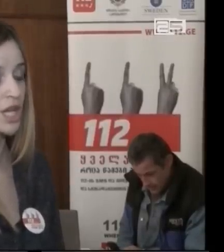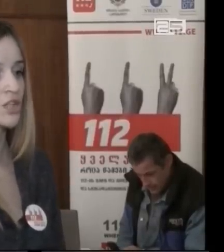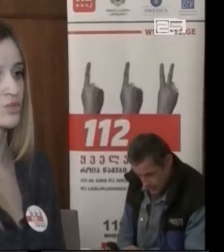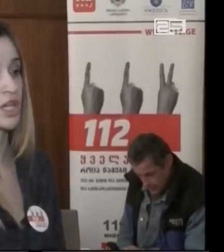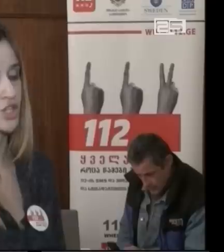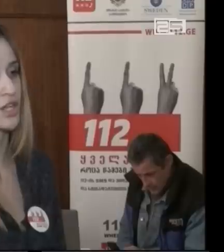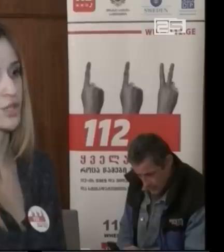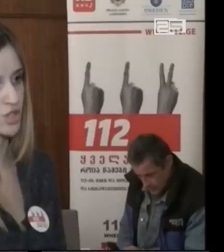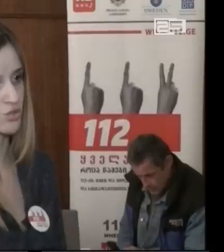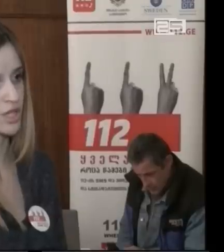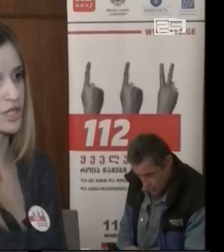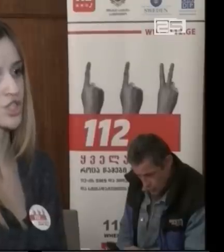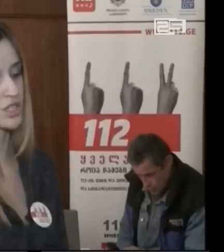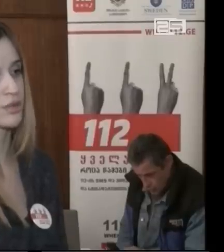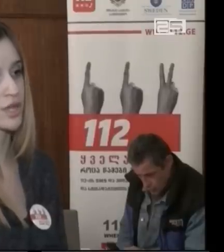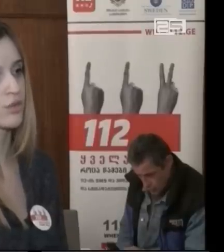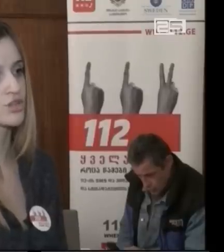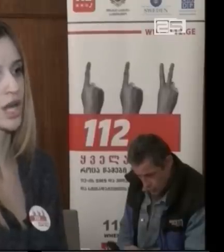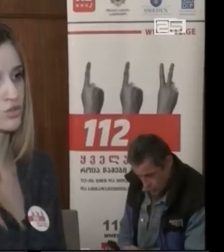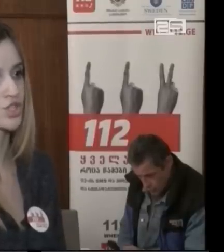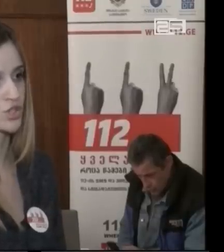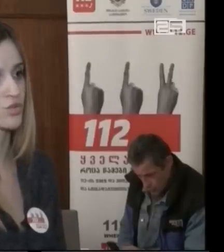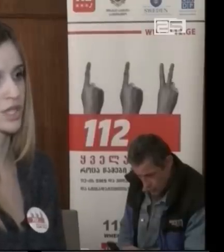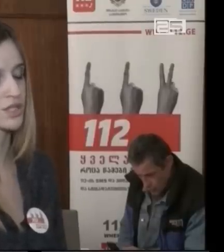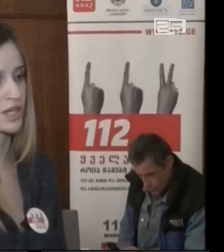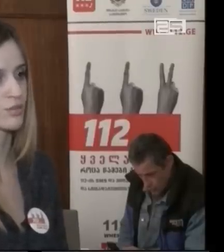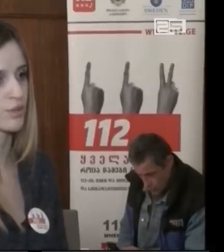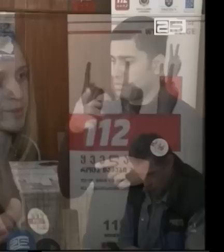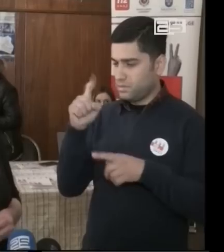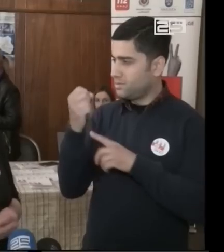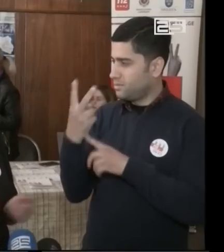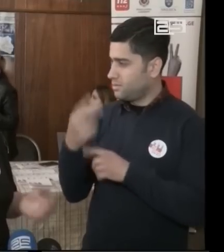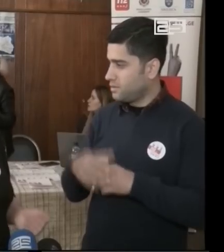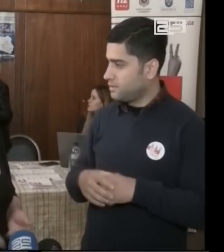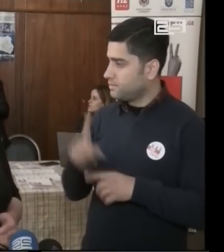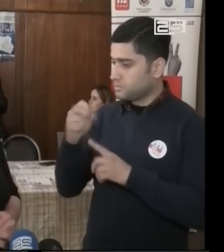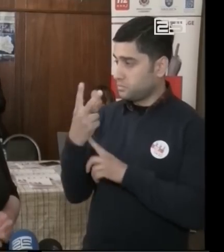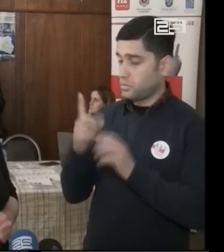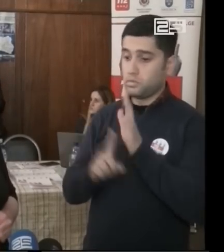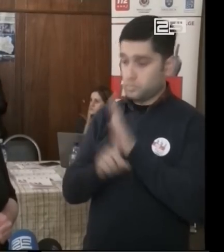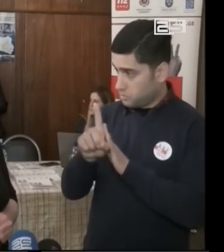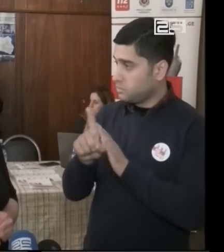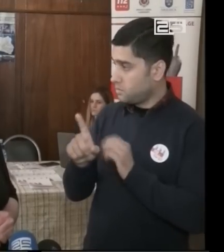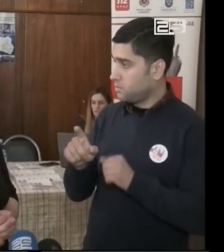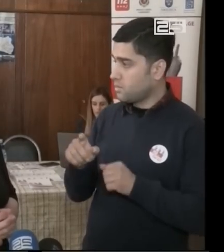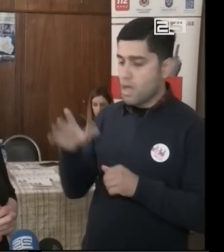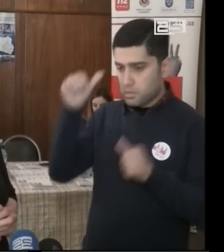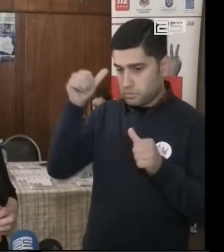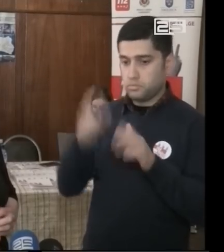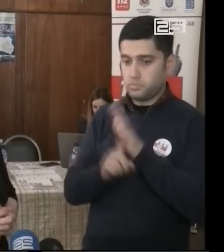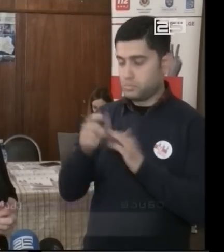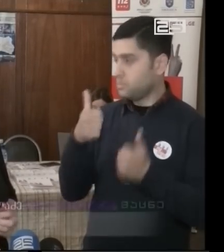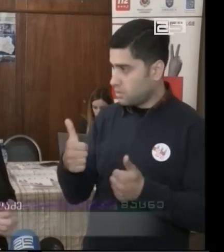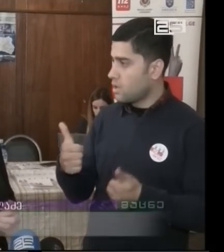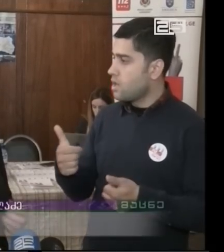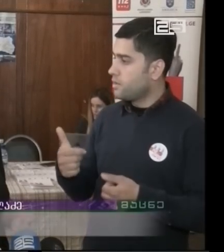შეძლებენ, თუმცა რაც შეეხება ჟესტურ ენას შესაძლებელია მხოლოდ ქართული ჟესტური ენით სარგებლობა. ადრევე ამის შესახებ საერთოდ კი ვიცოდი, წარმოდგენა მქონდა,